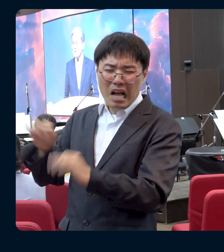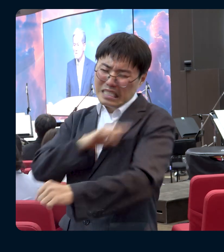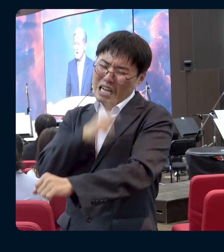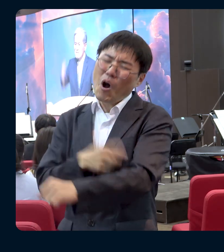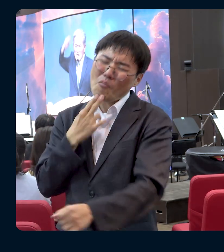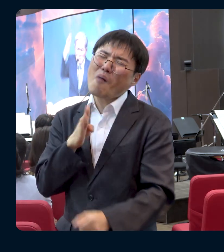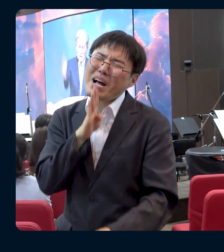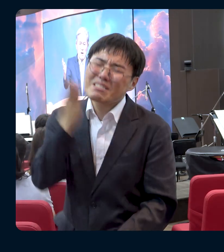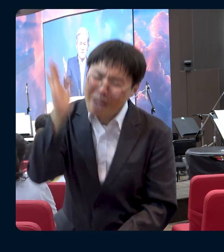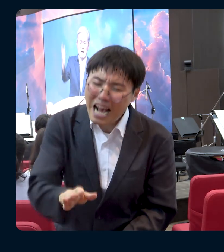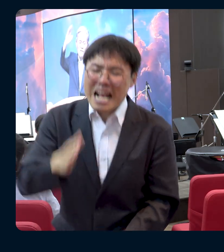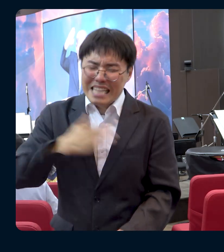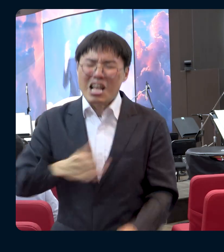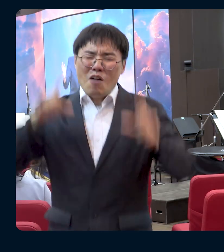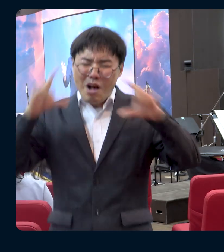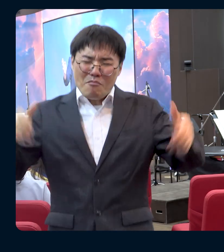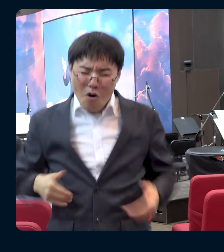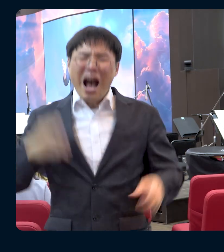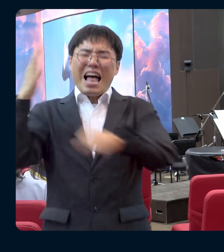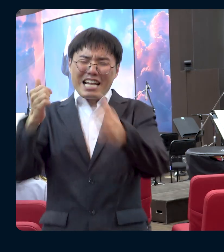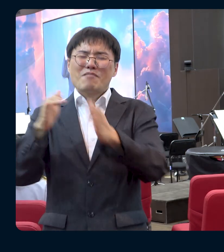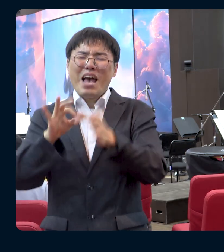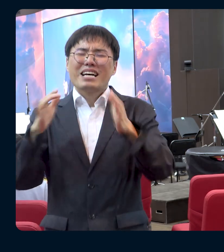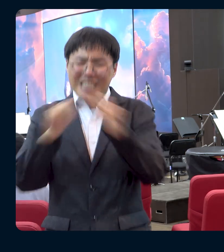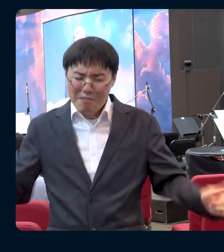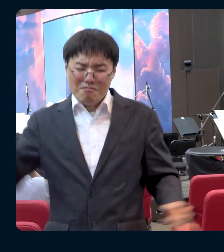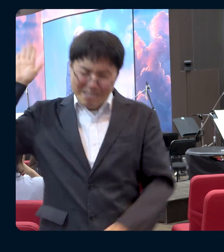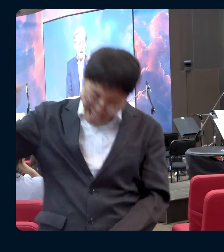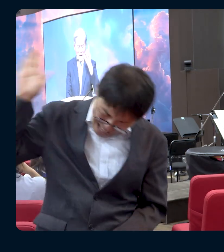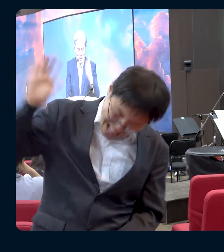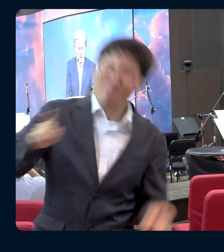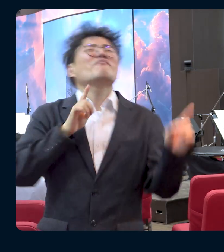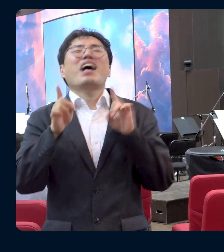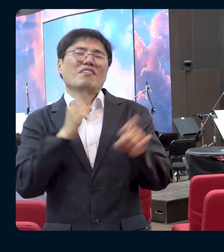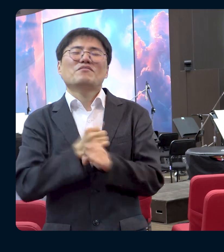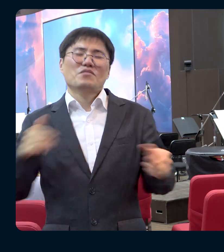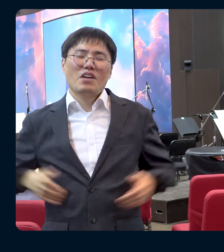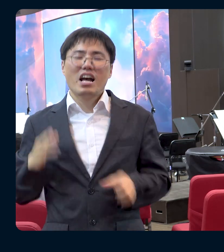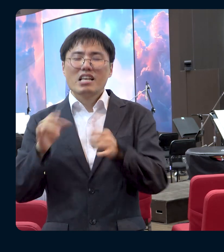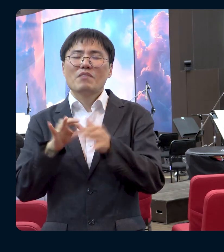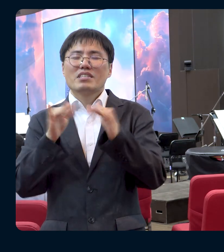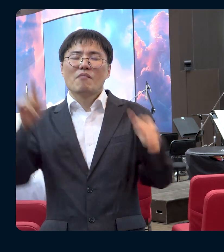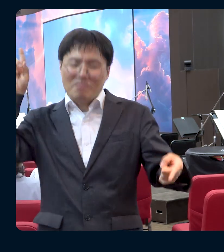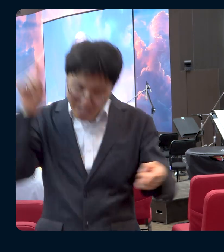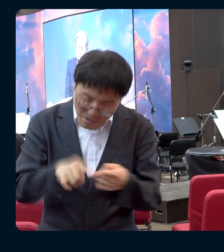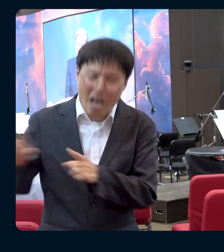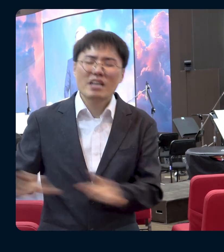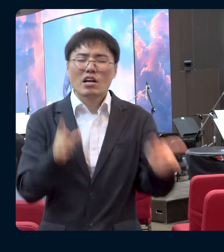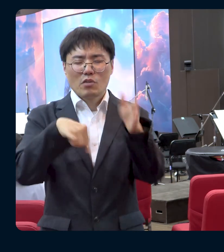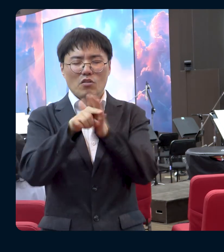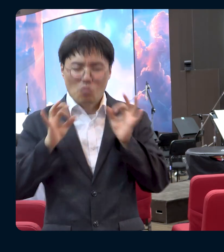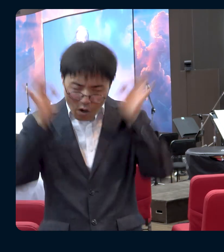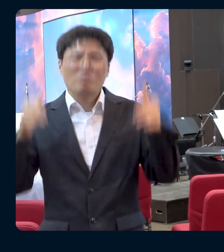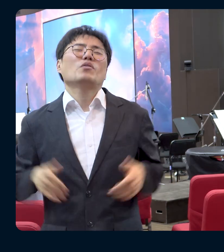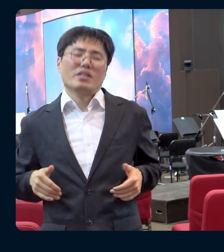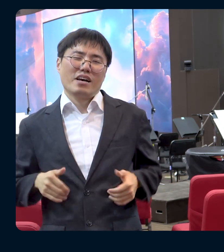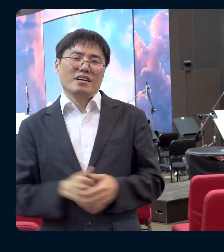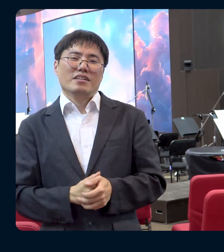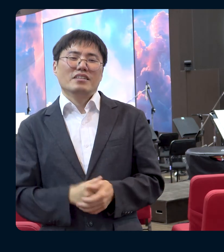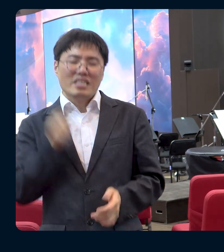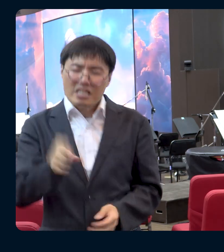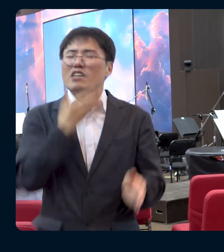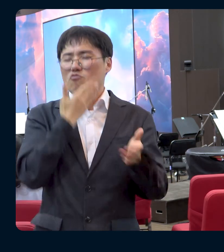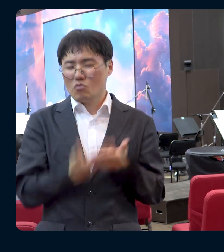정말 자격이 없지만, 그러나 나는 말해야 합니다. 난 하나님의 사람이라고. 그리고 나서 하나님의 사람답게 살려고 애를